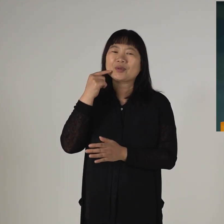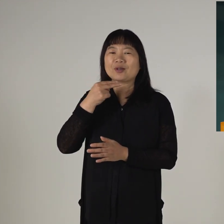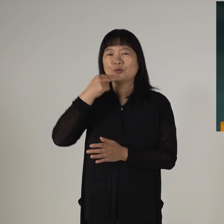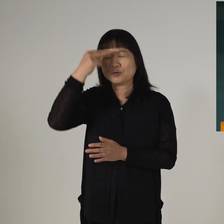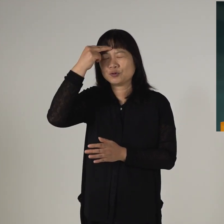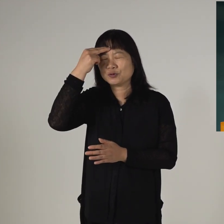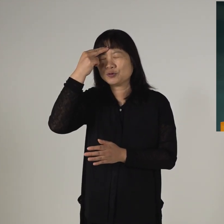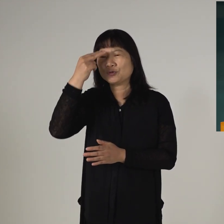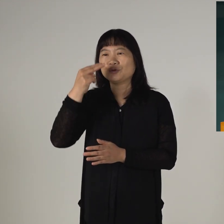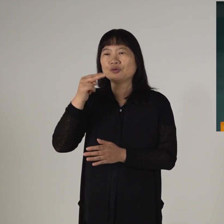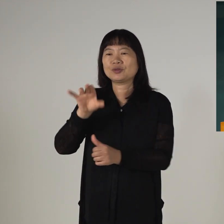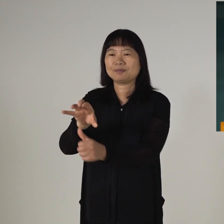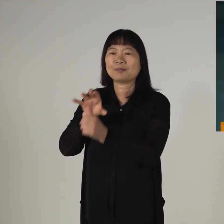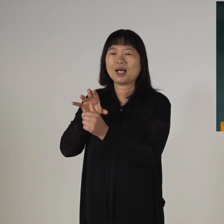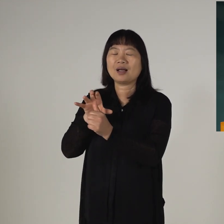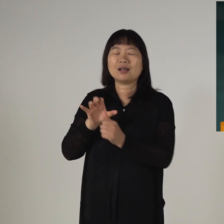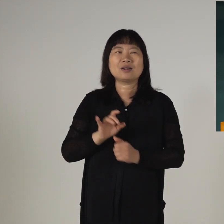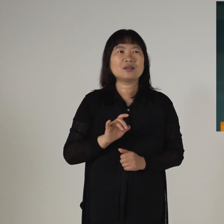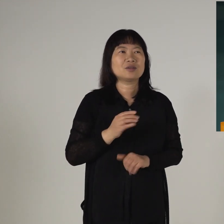되고 어떤 경우에는